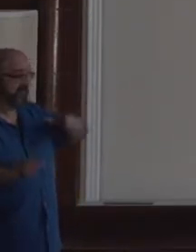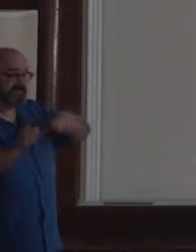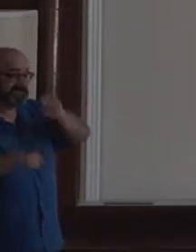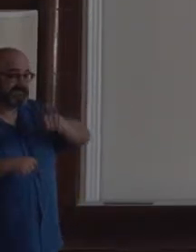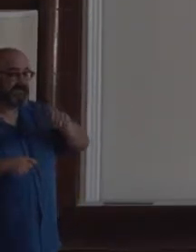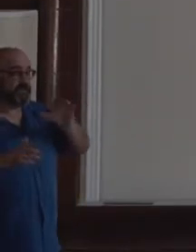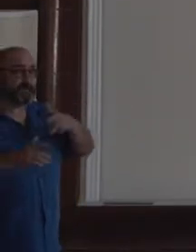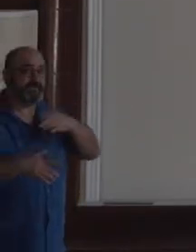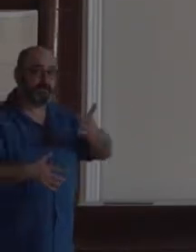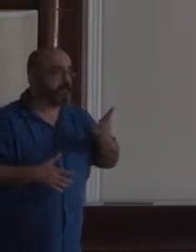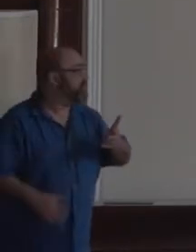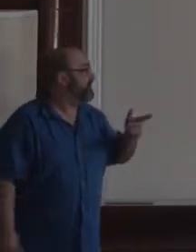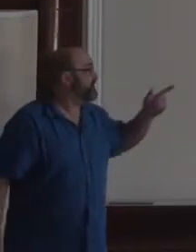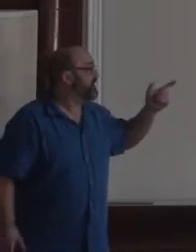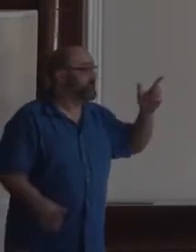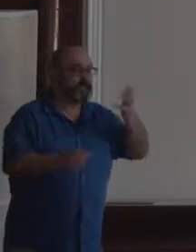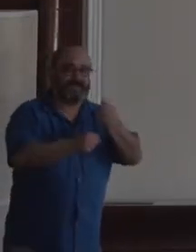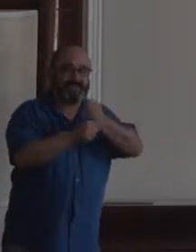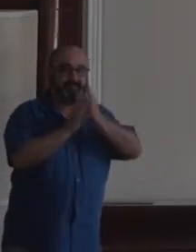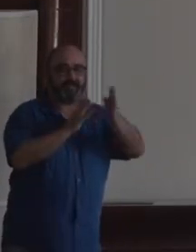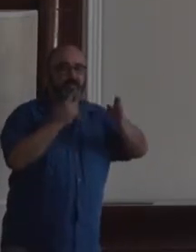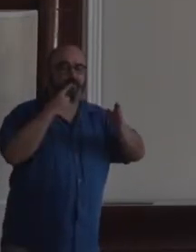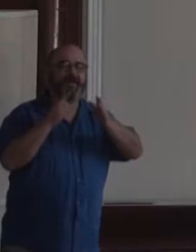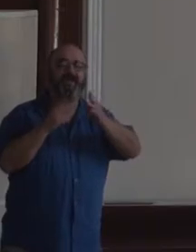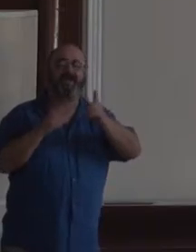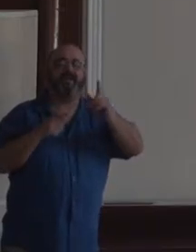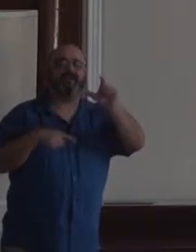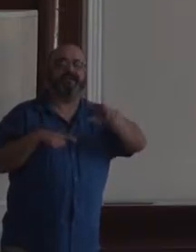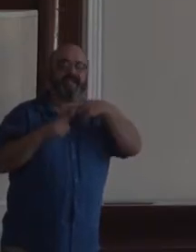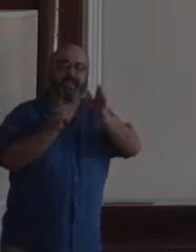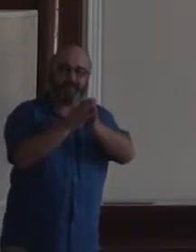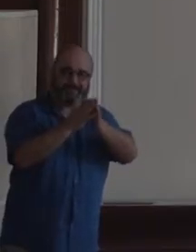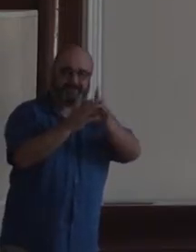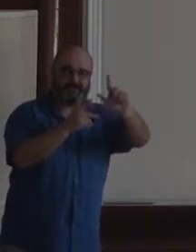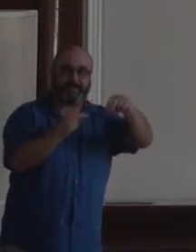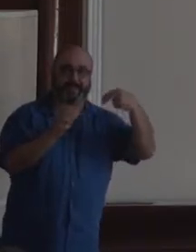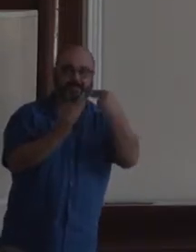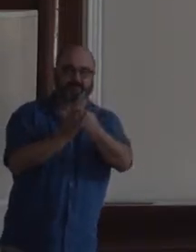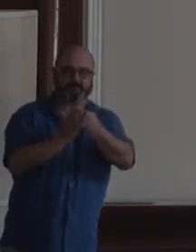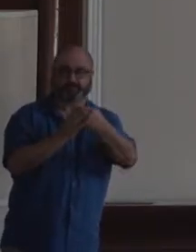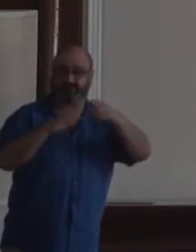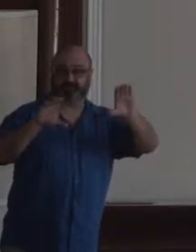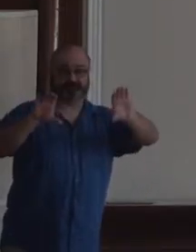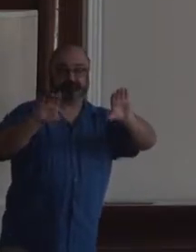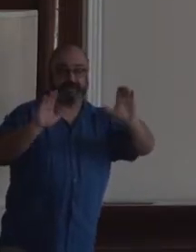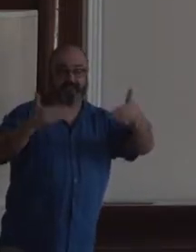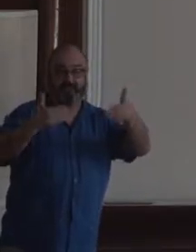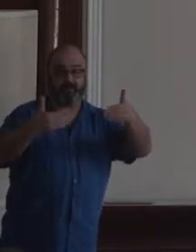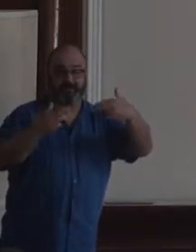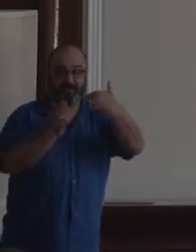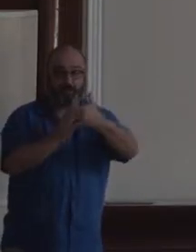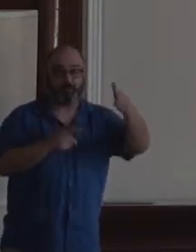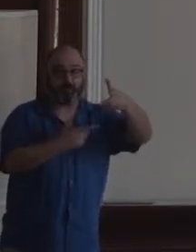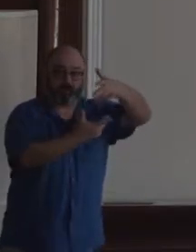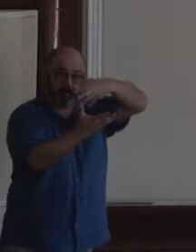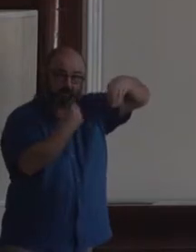je vais pouvoir utiliser une bibliothèque qui est le pendant de request qui est responses, qui va permettre de